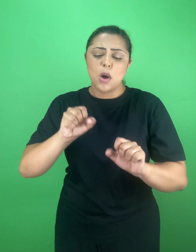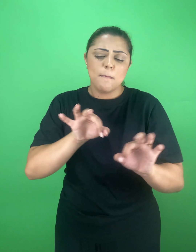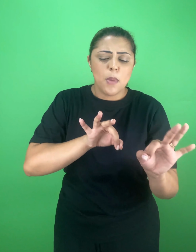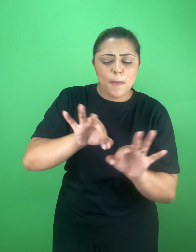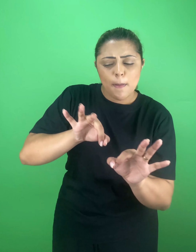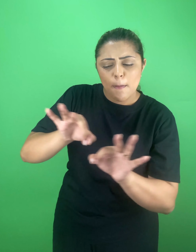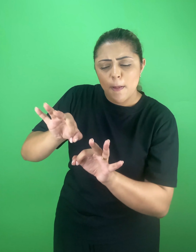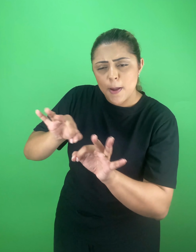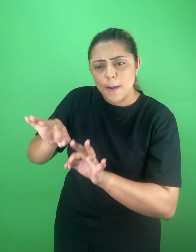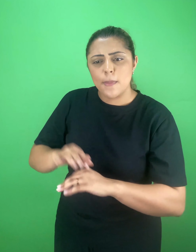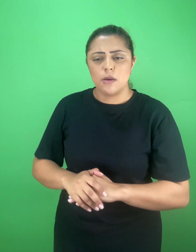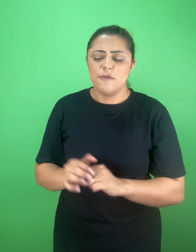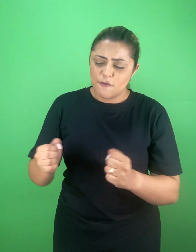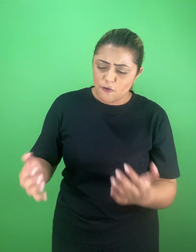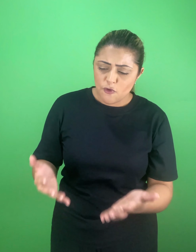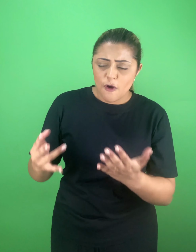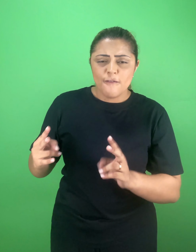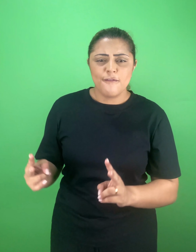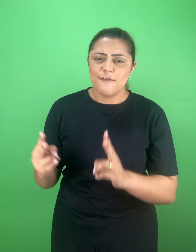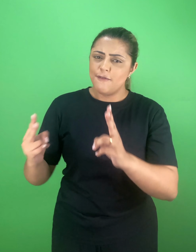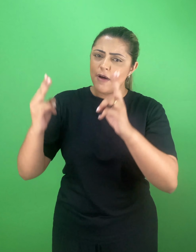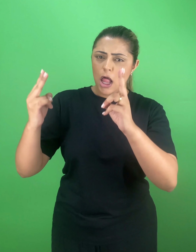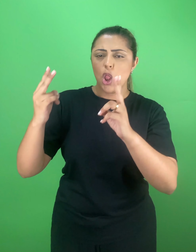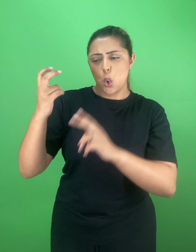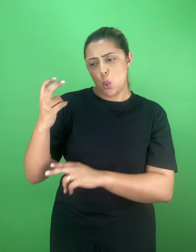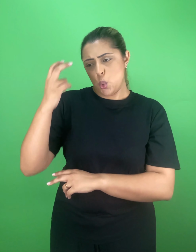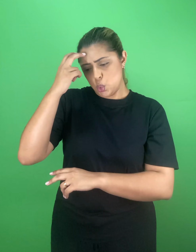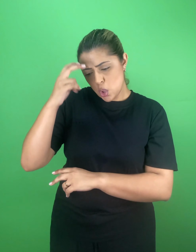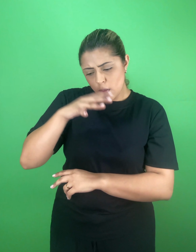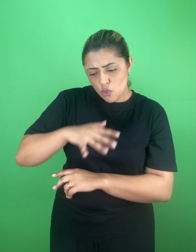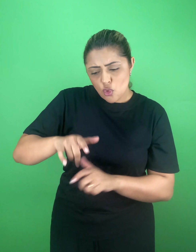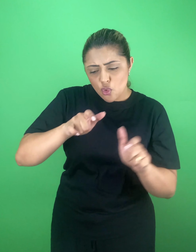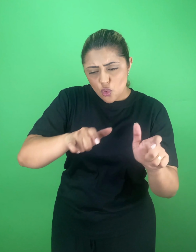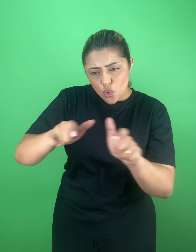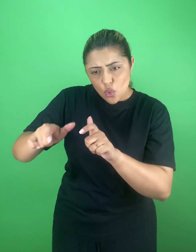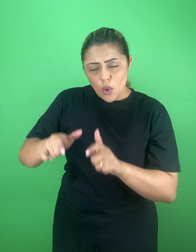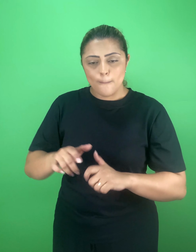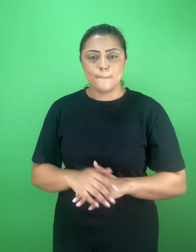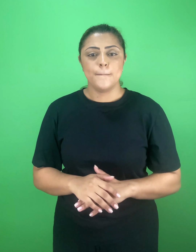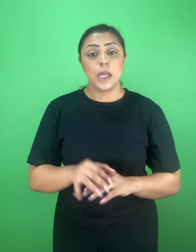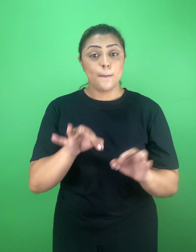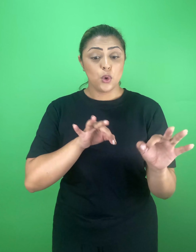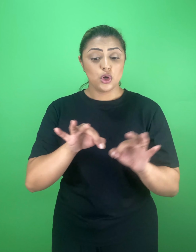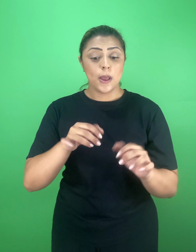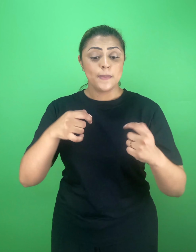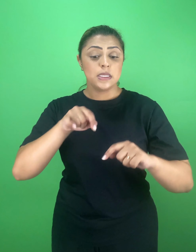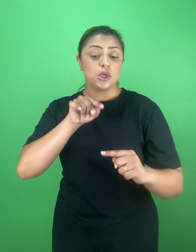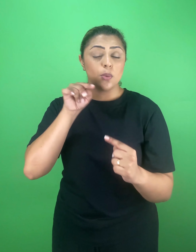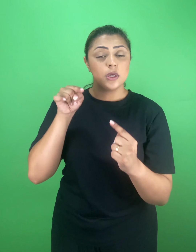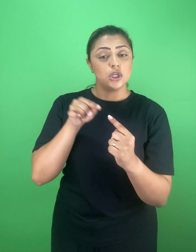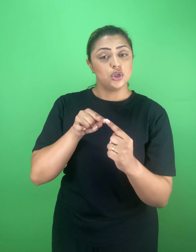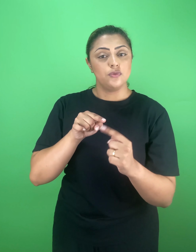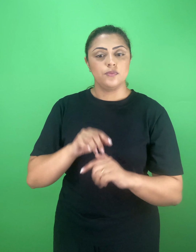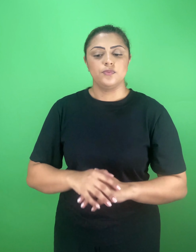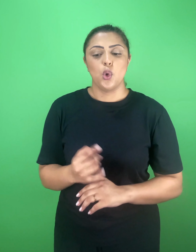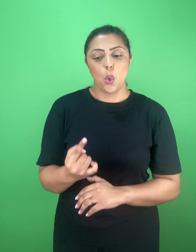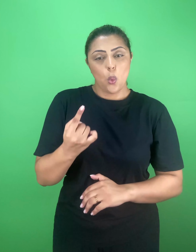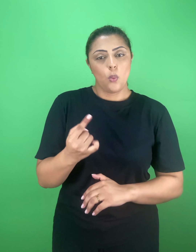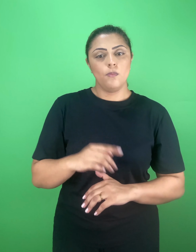valoriza as iniciativas culturais locais ou regionais Os projetos podem ter como objetivo 1. Produção de